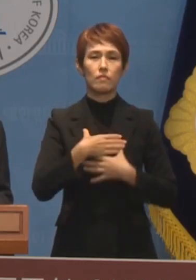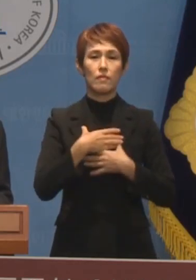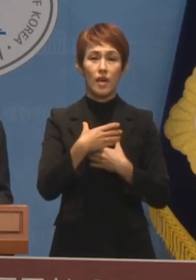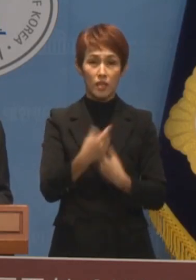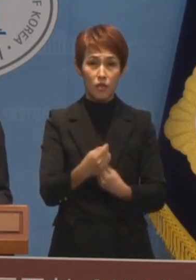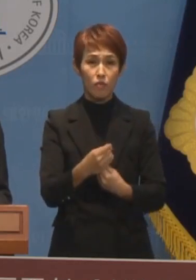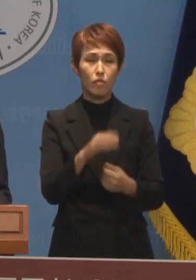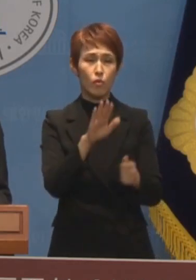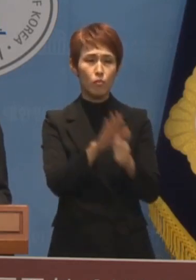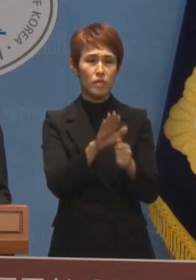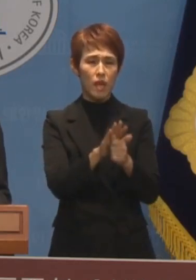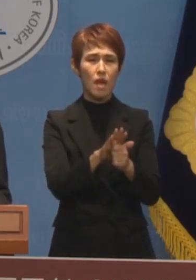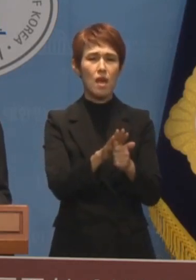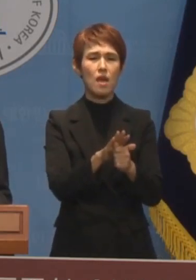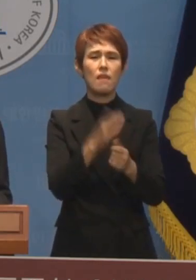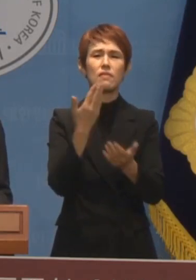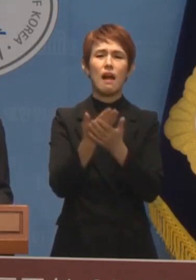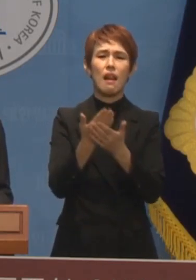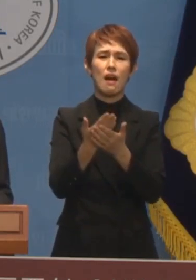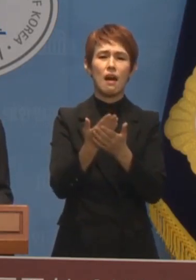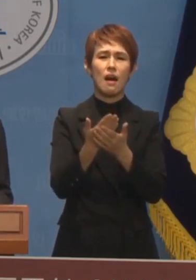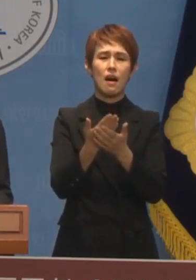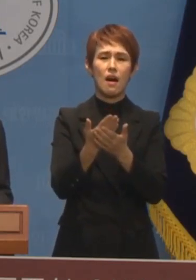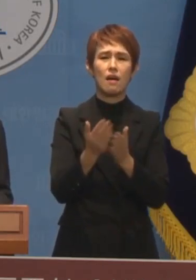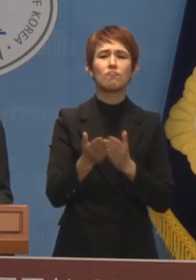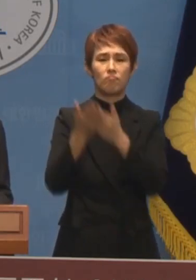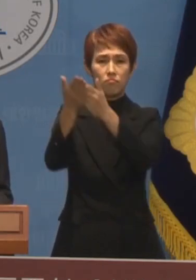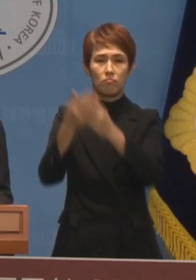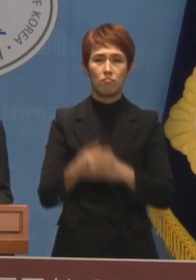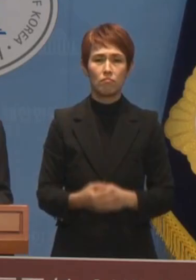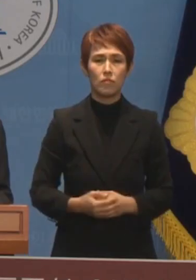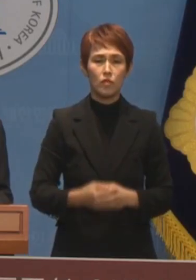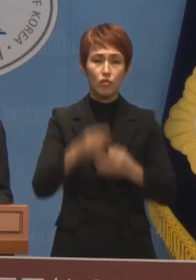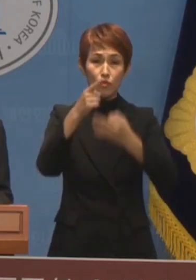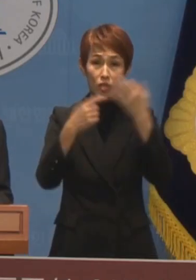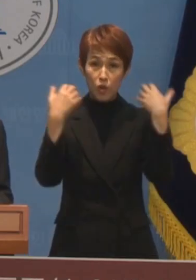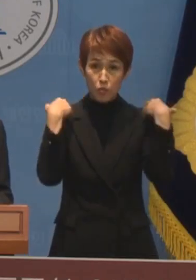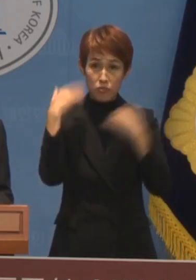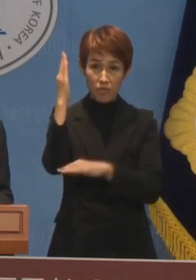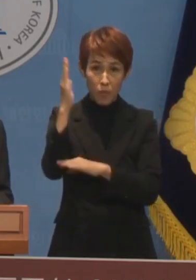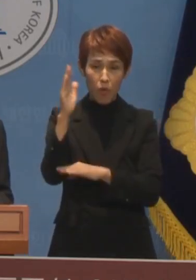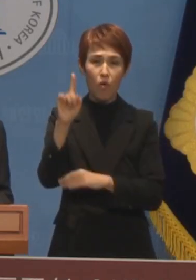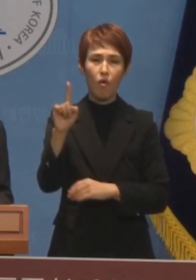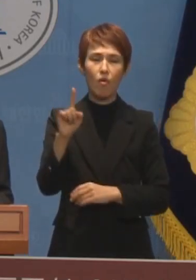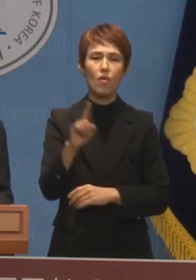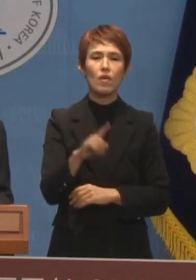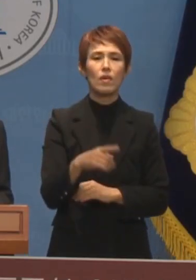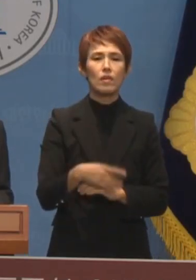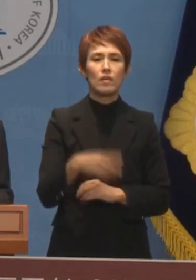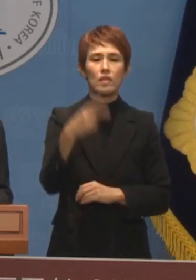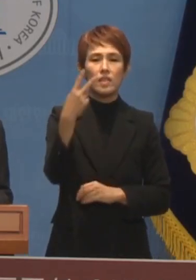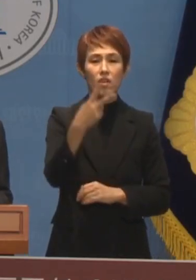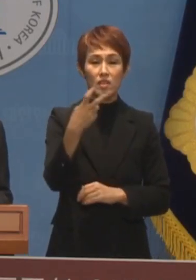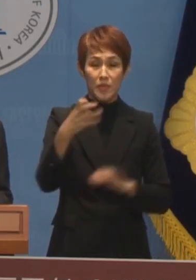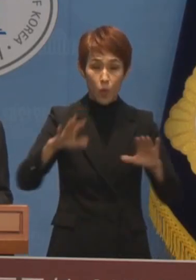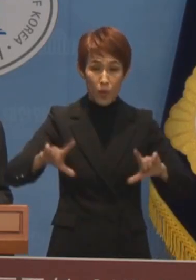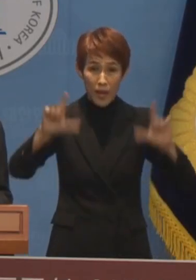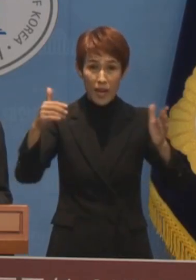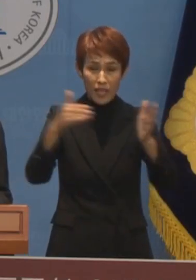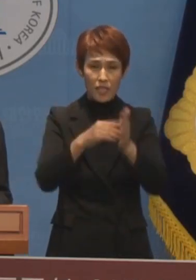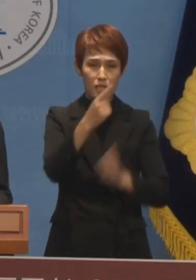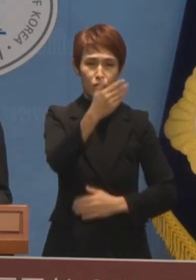나섰습니다. 윤석열 정부가 2024년을 끝으로 소방 안전 교부세를 폐지하려고 하기